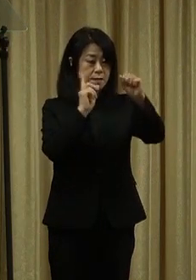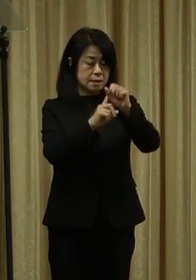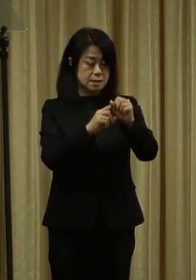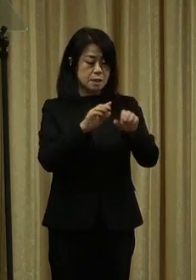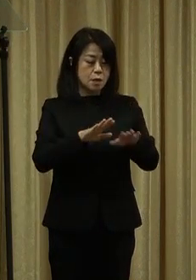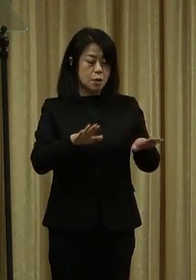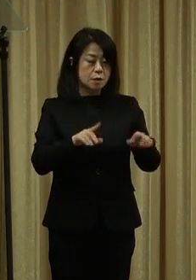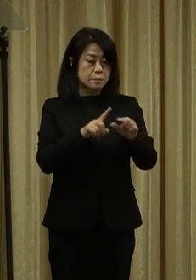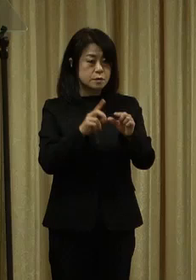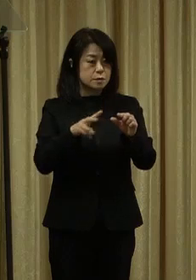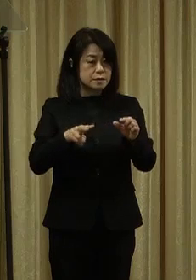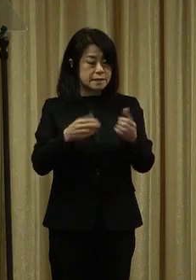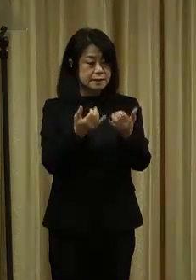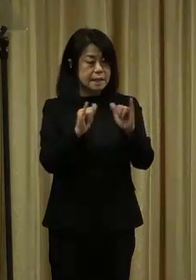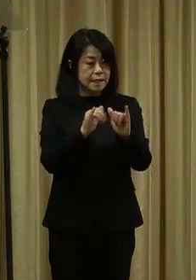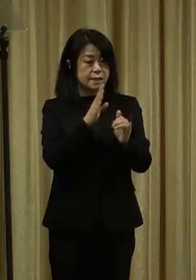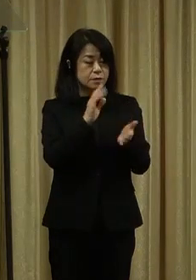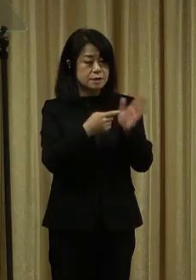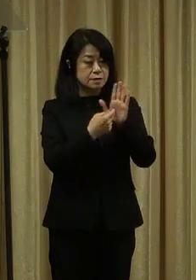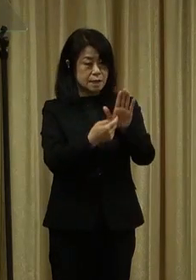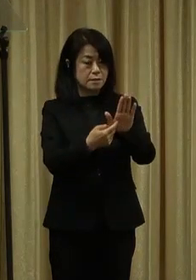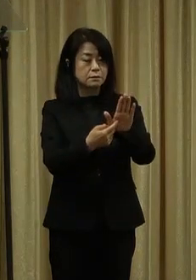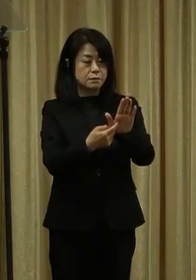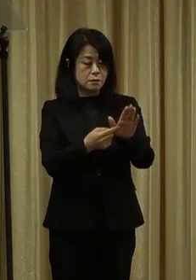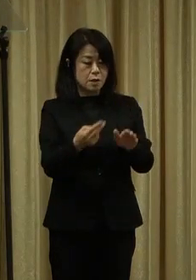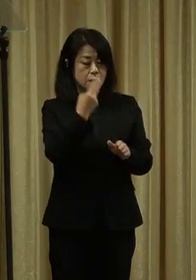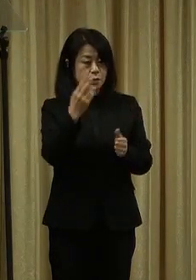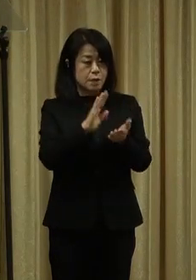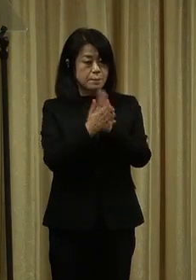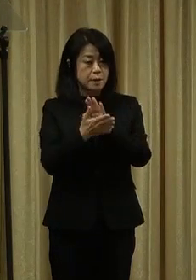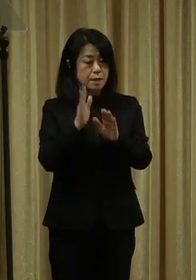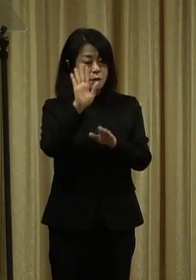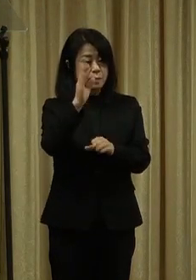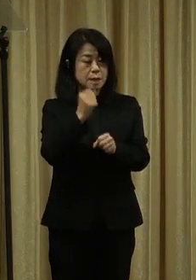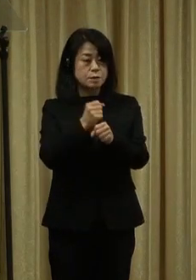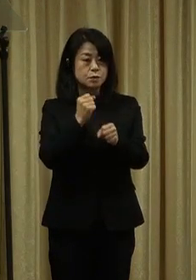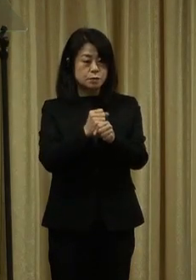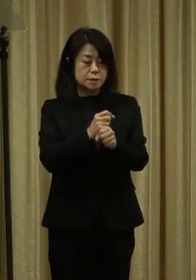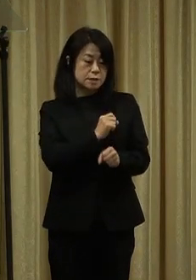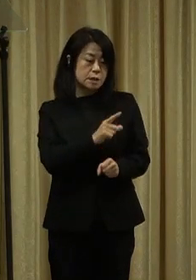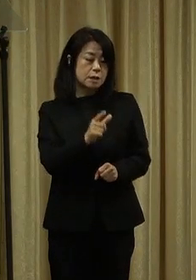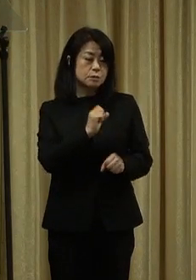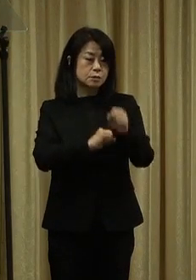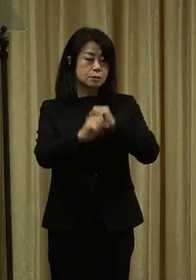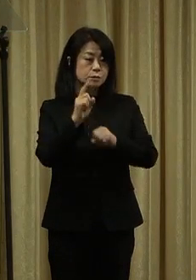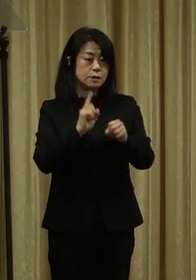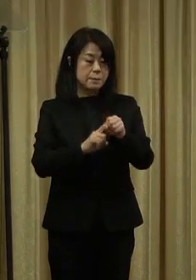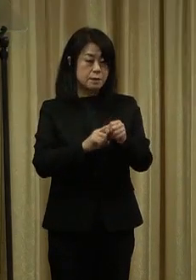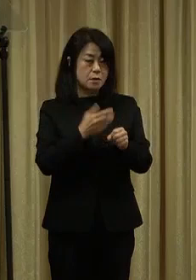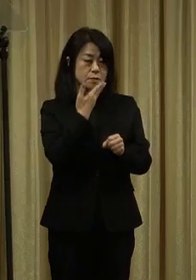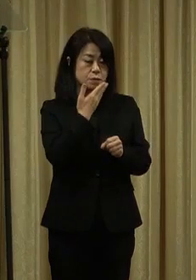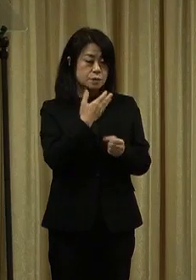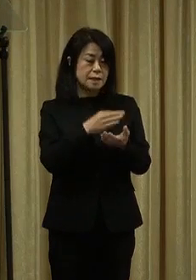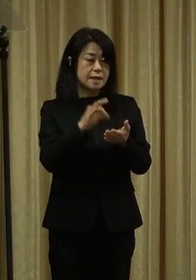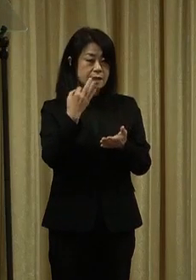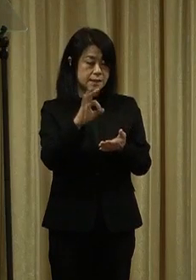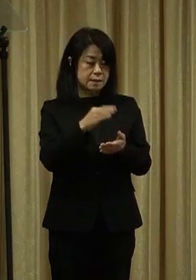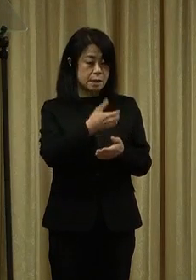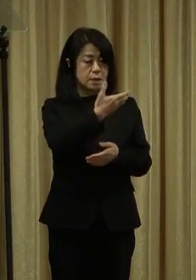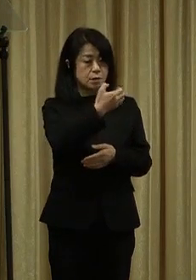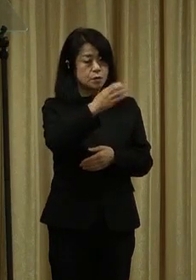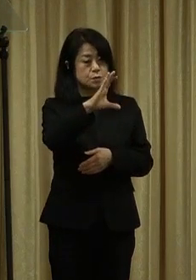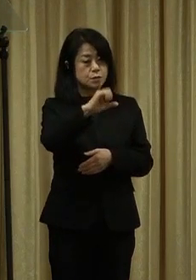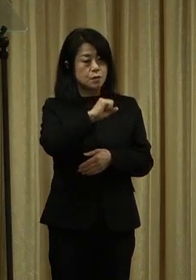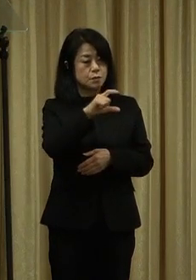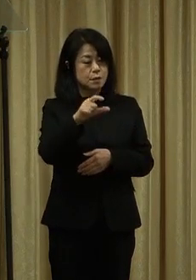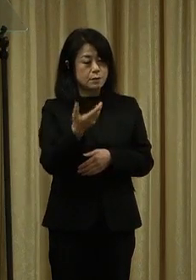子ども真ん中社会の実現をはじめとした本県の未来づくりに積極的に取り組むための重点経費として90億